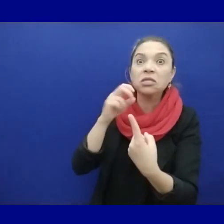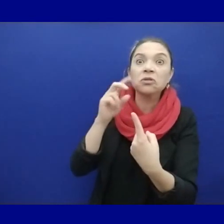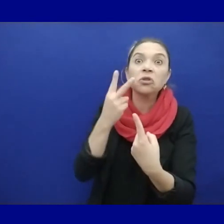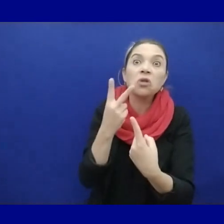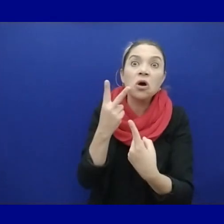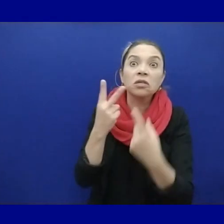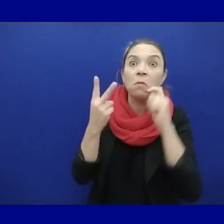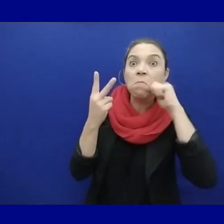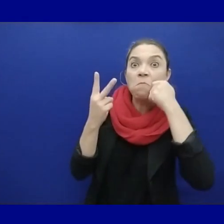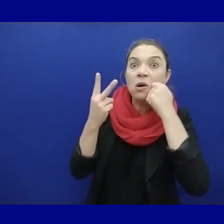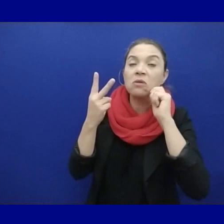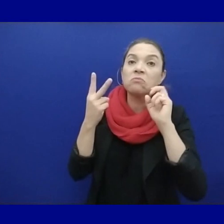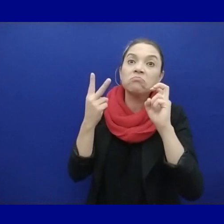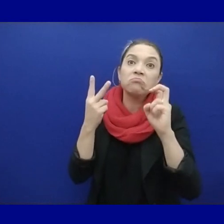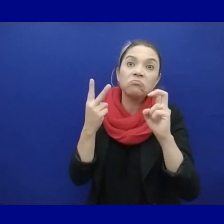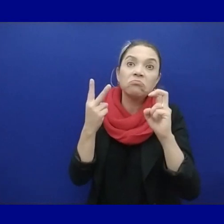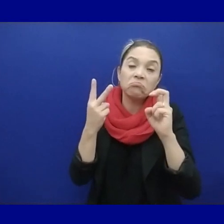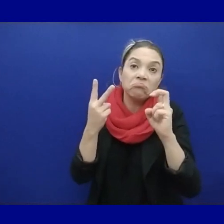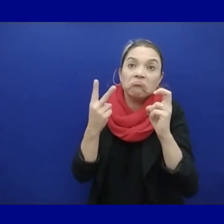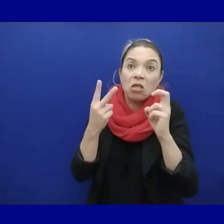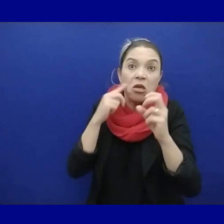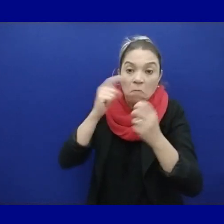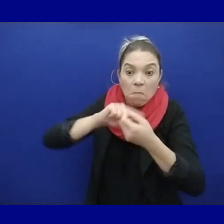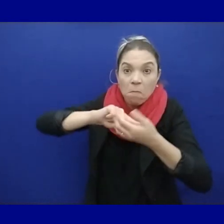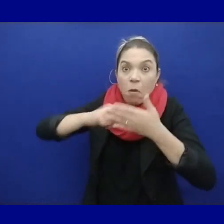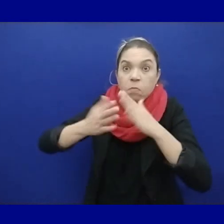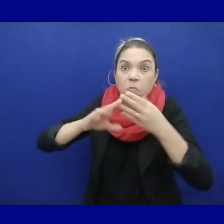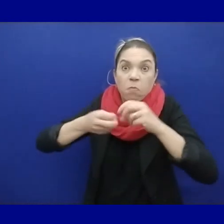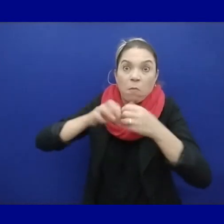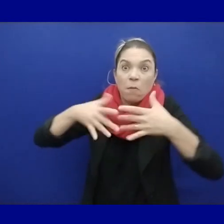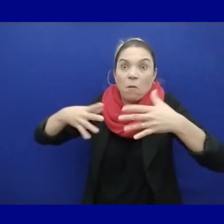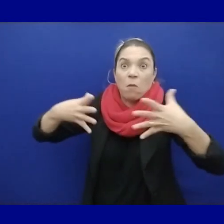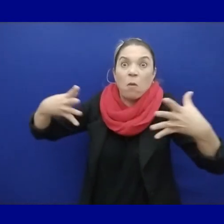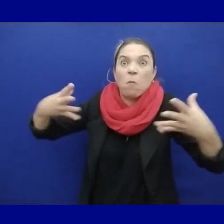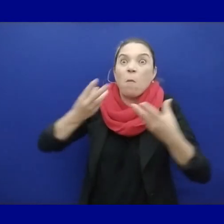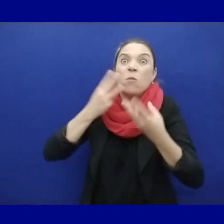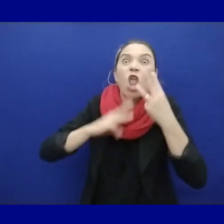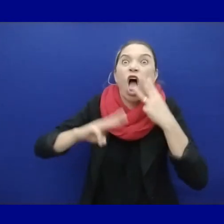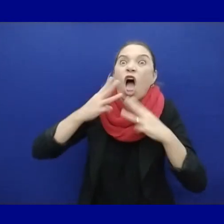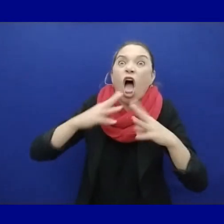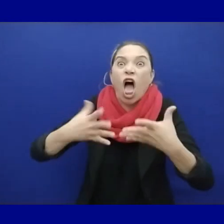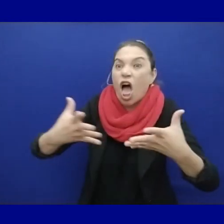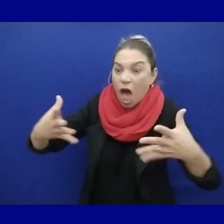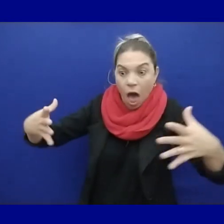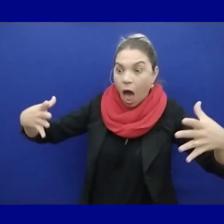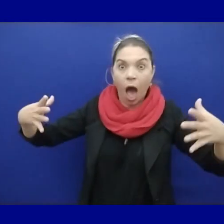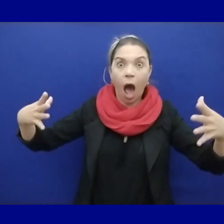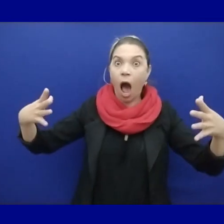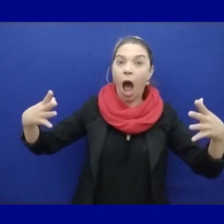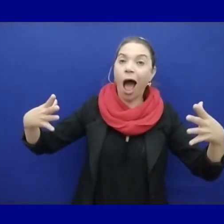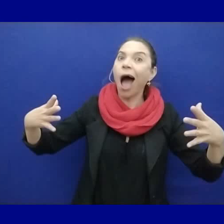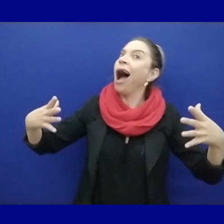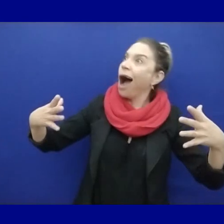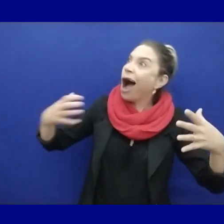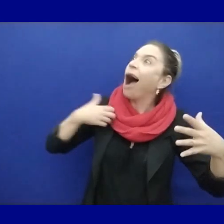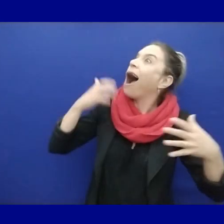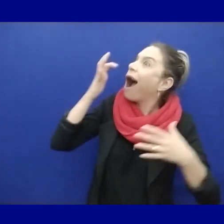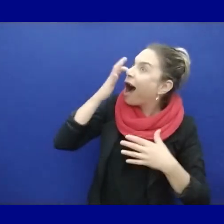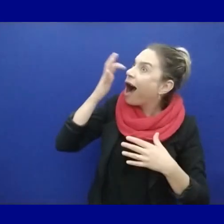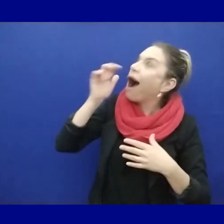para alcançar o alimento, o pão suficiente a cada dia. Ao perceber isso, Jesus